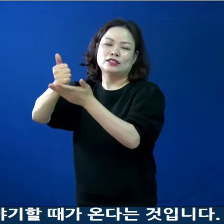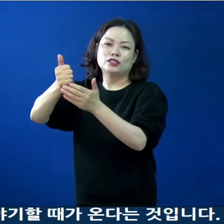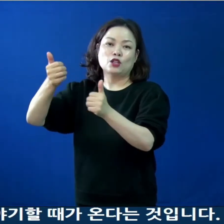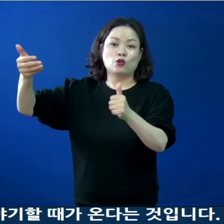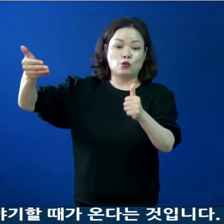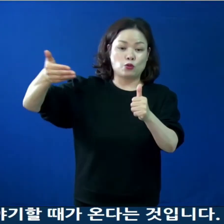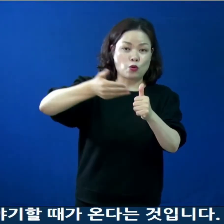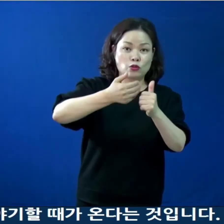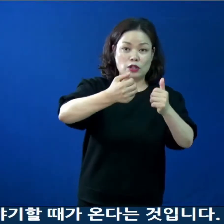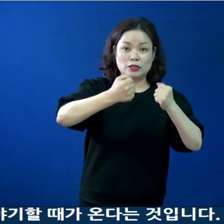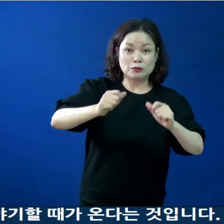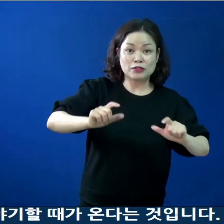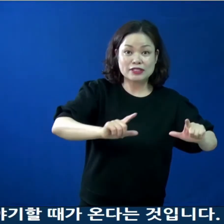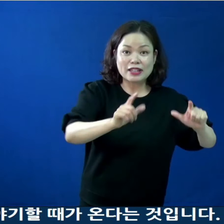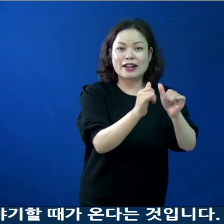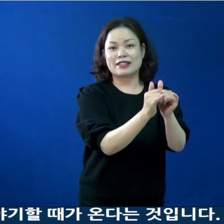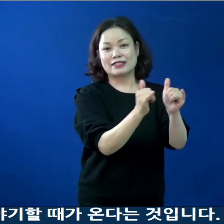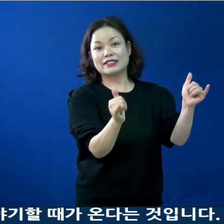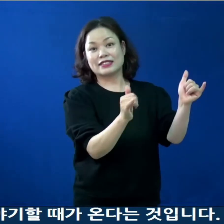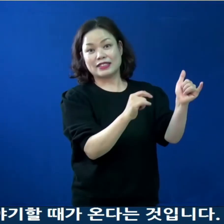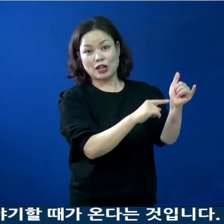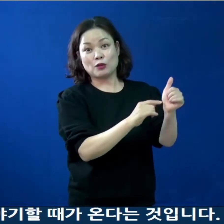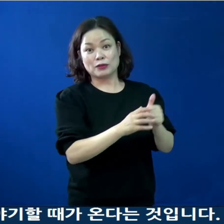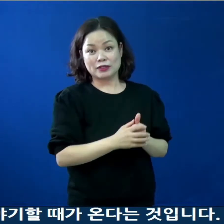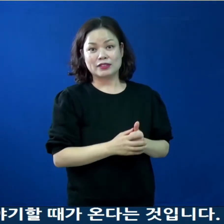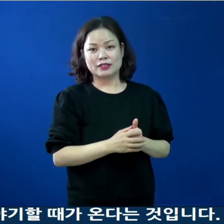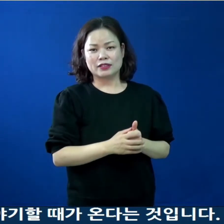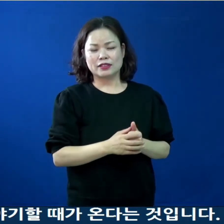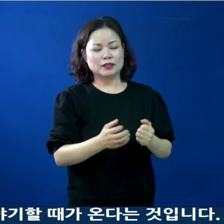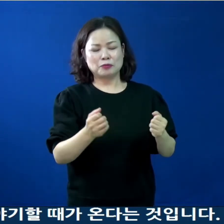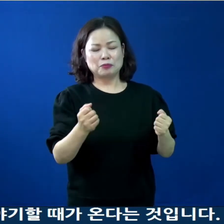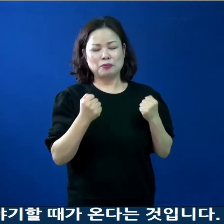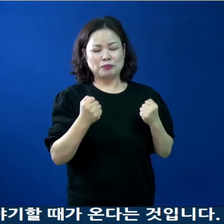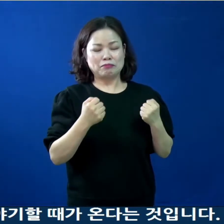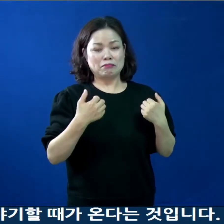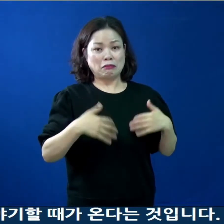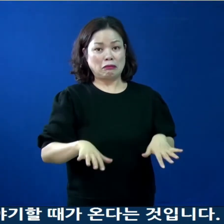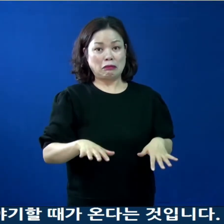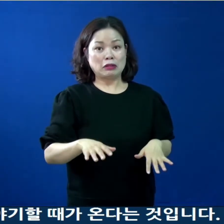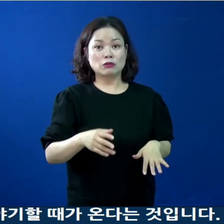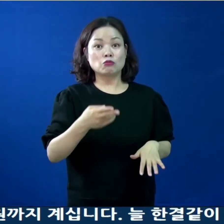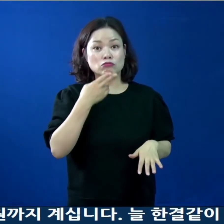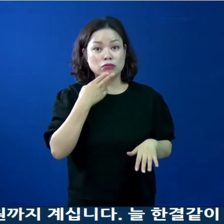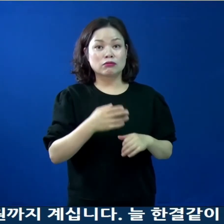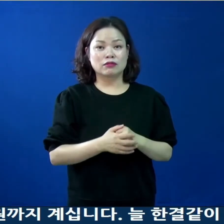공급하시는 힘으로 살아가는 사람은 힘 빠질 일이 없는 것이죠.